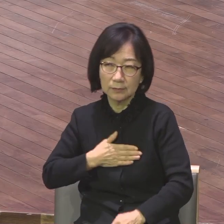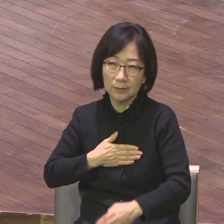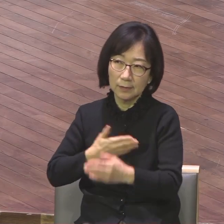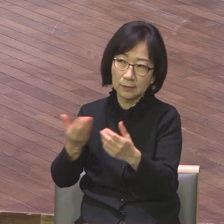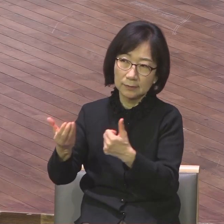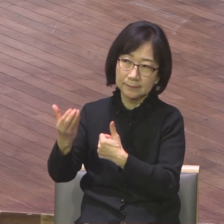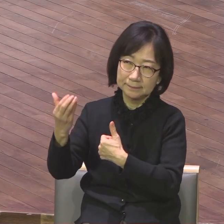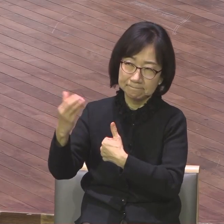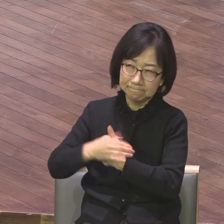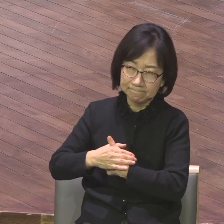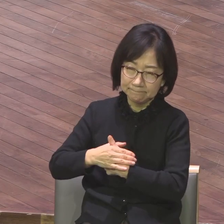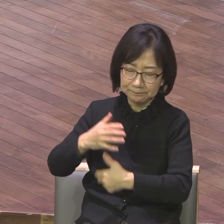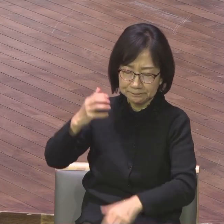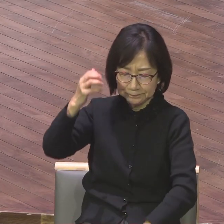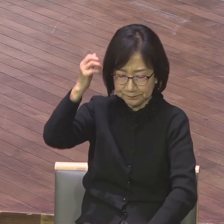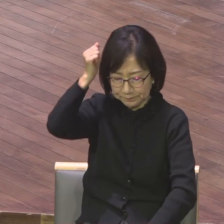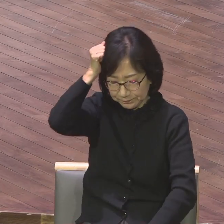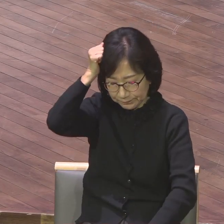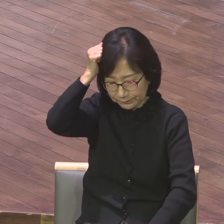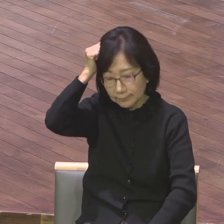딱 붙들고 있었어요.